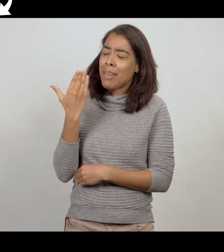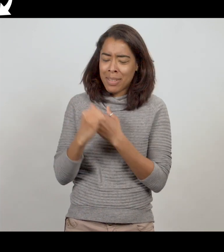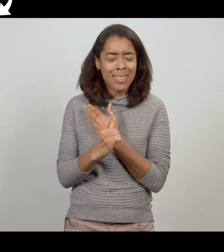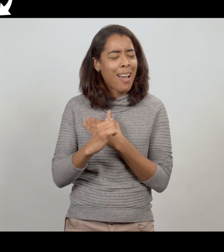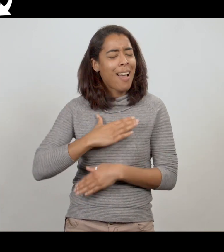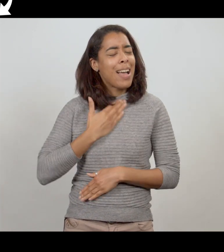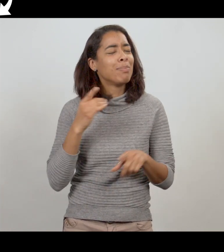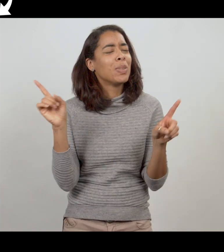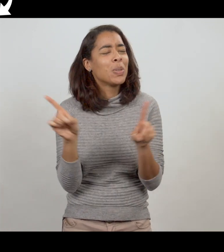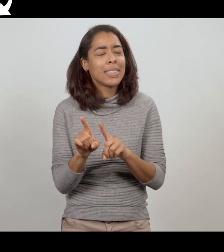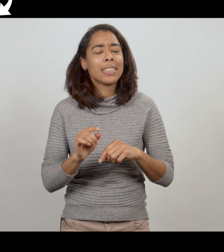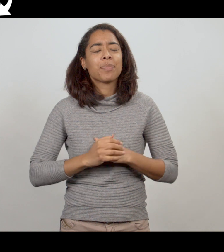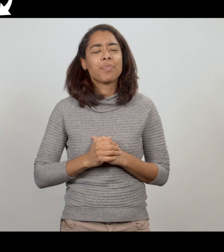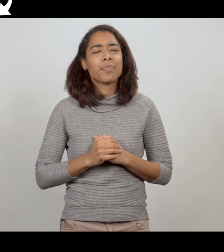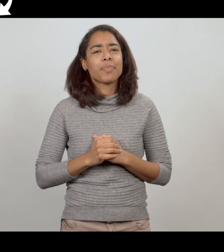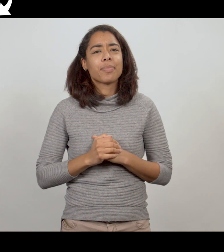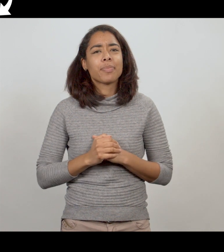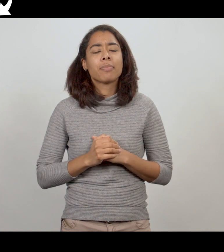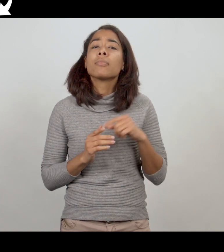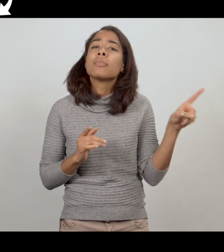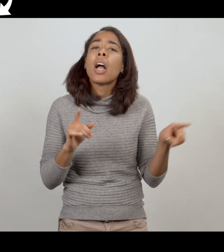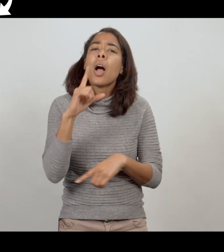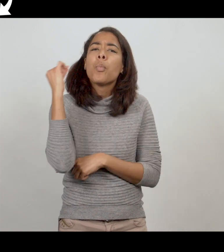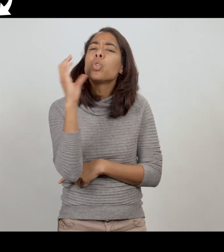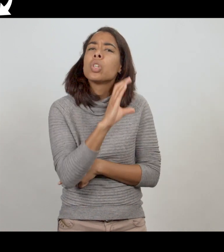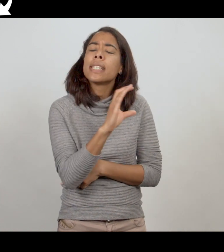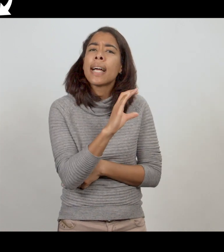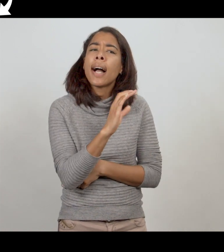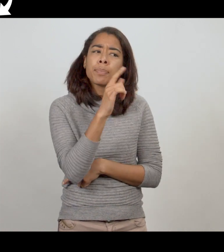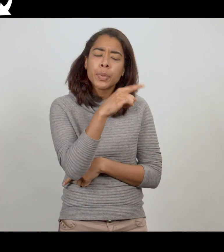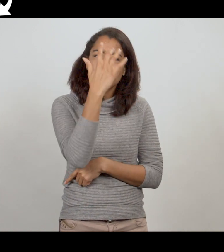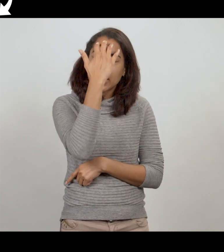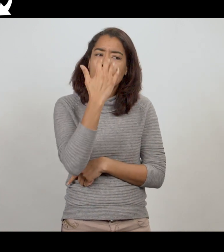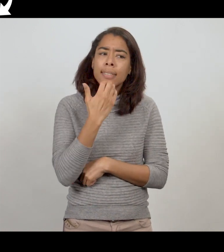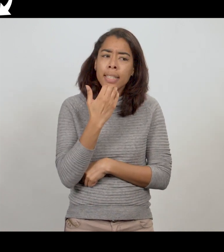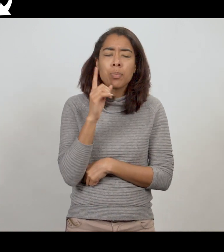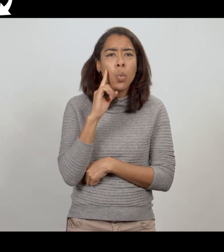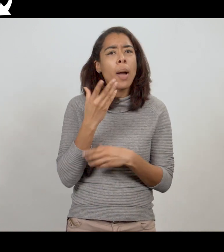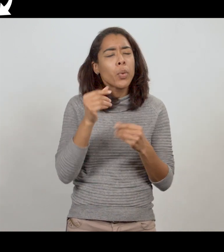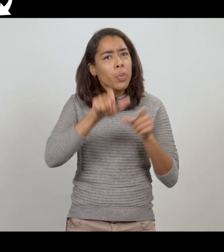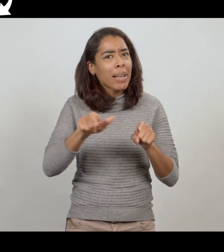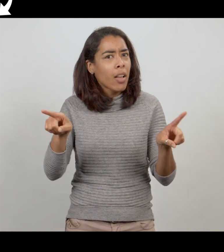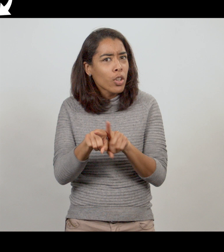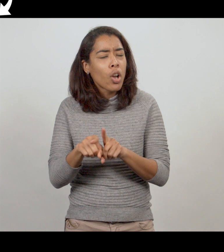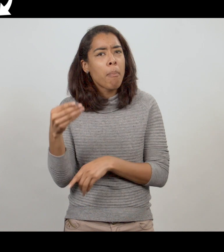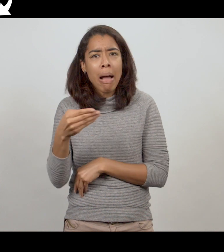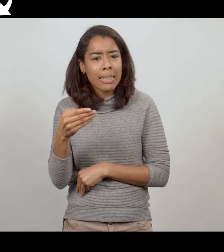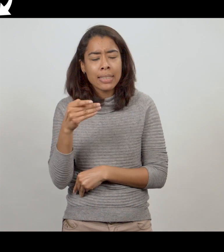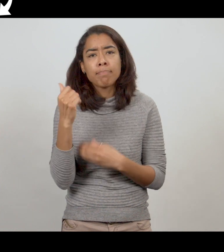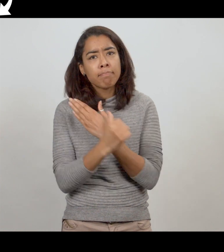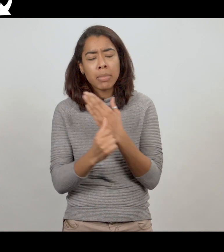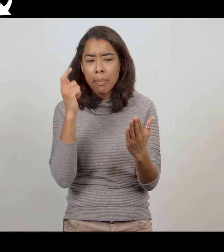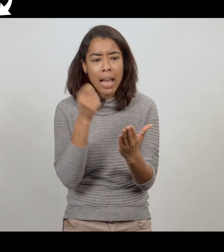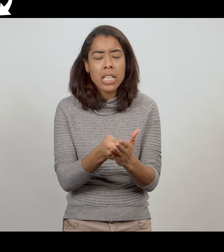parole. Monsieur Charles est bien triste que beaucoup de personnes comme Marie ne peuvent acheter